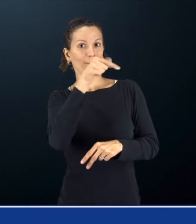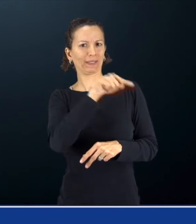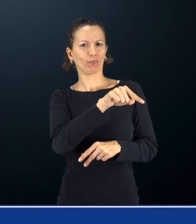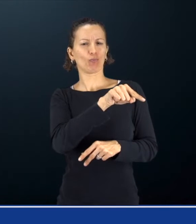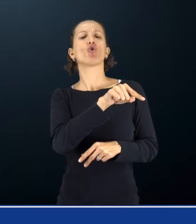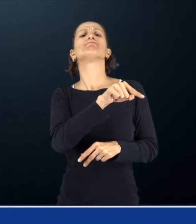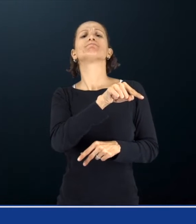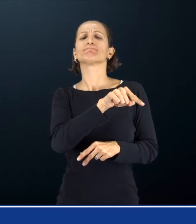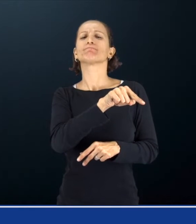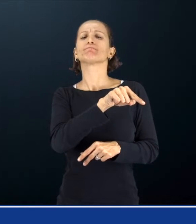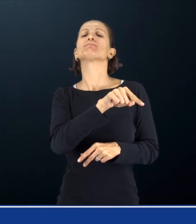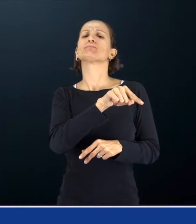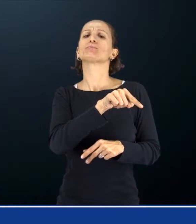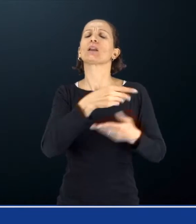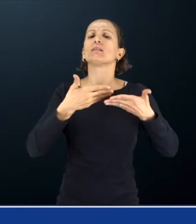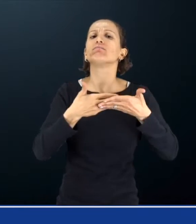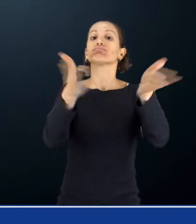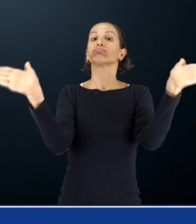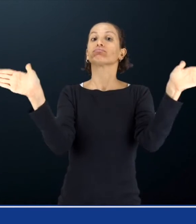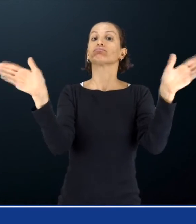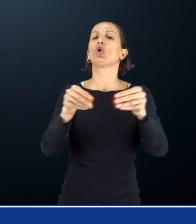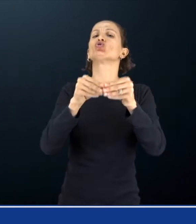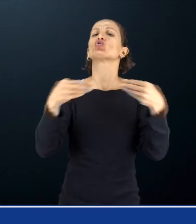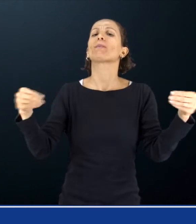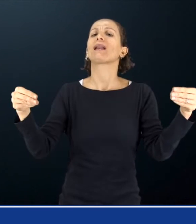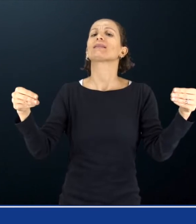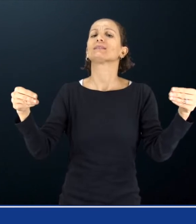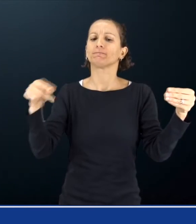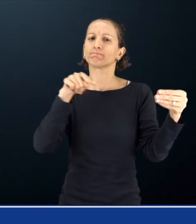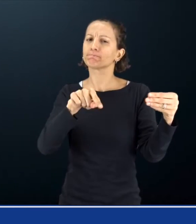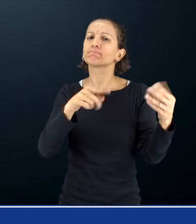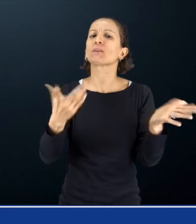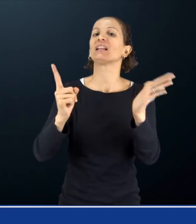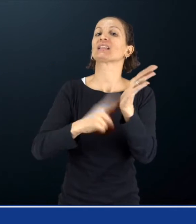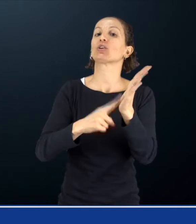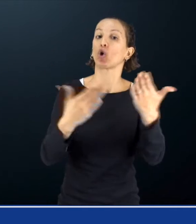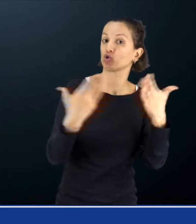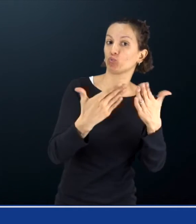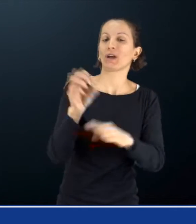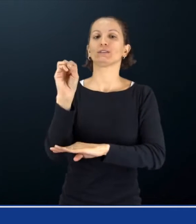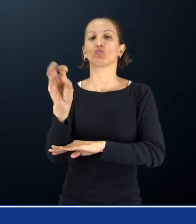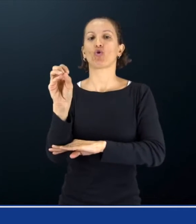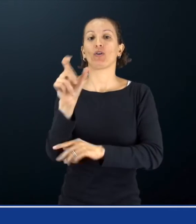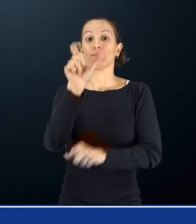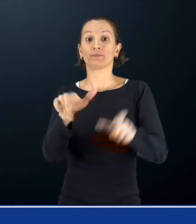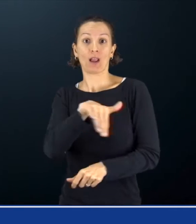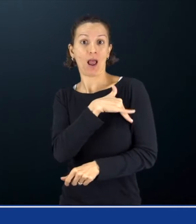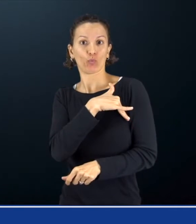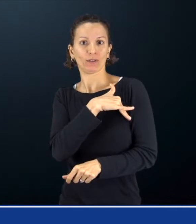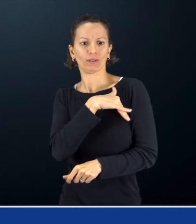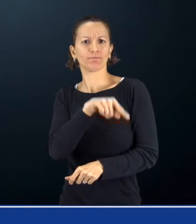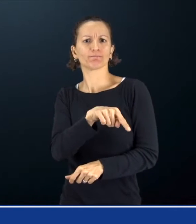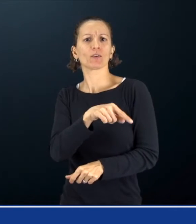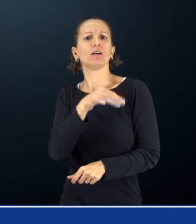Lo scopo del webinar, tenuto dall'avvocato Maurizio Benincasa, è quello di fornire una panoramica sugli strumenti atti a